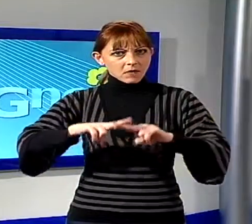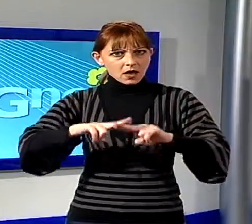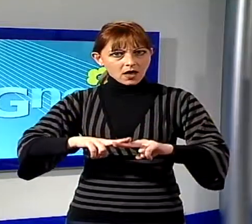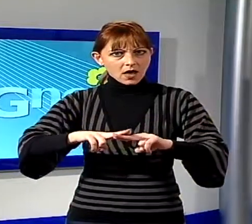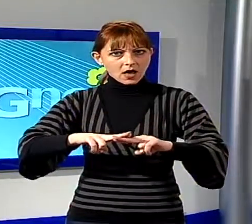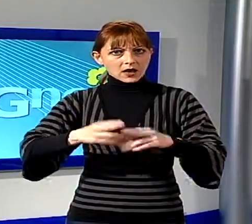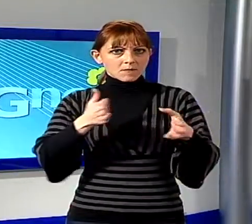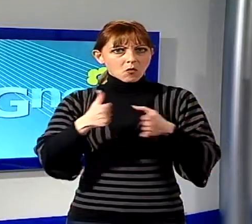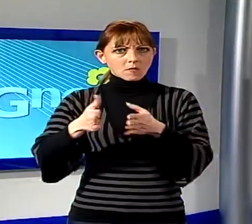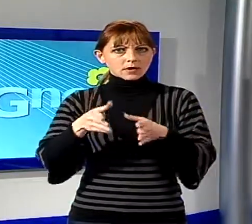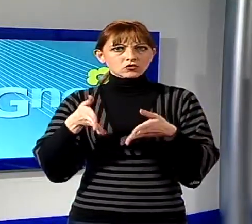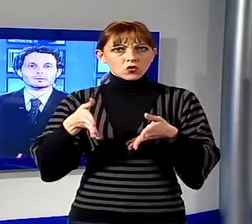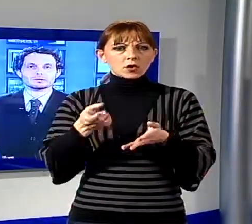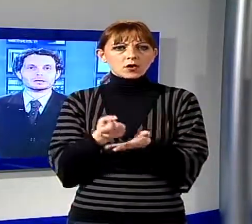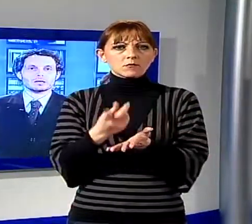Cenaia.